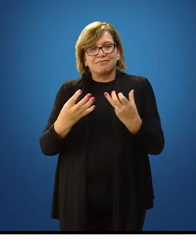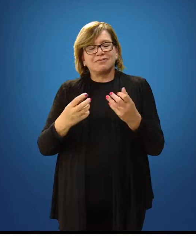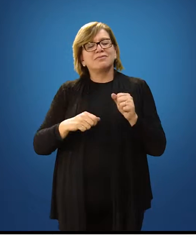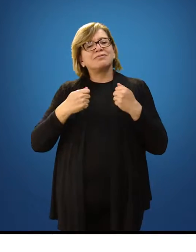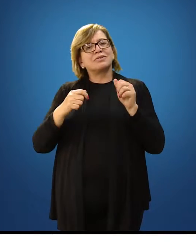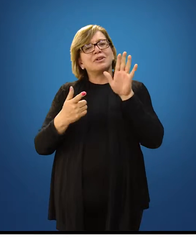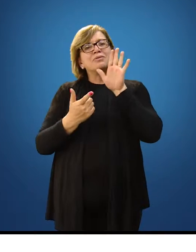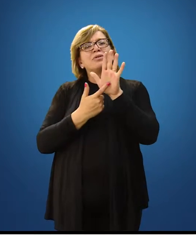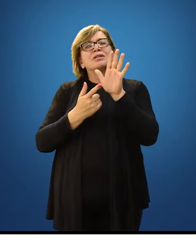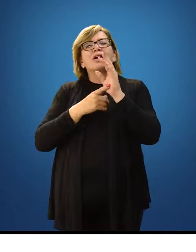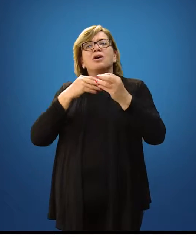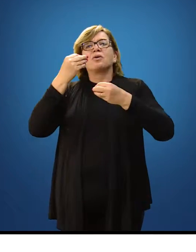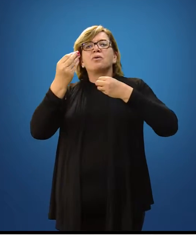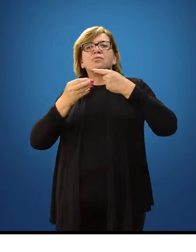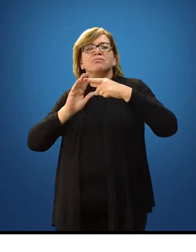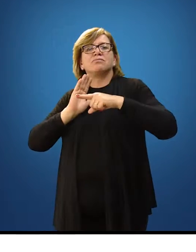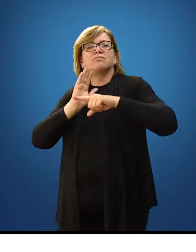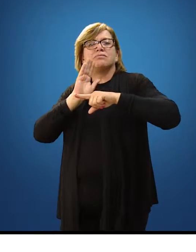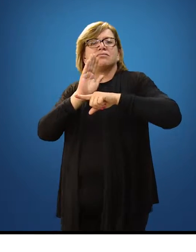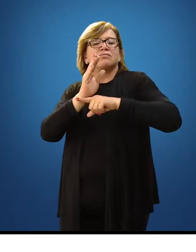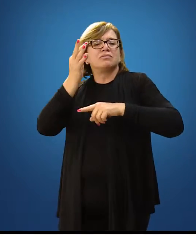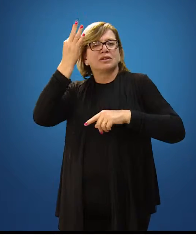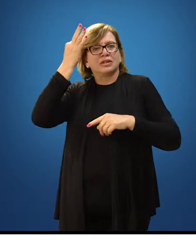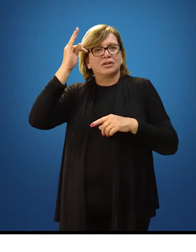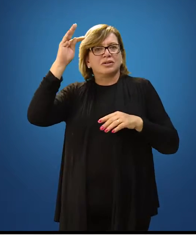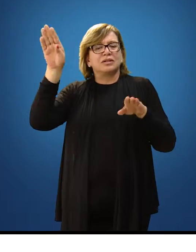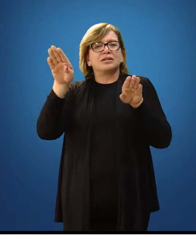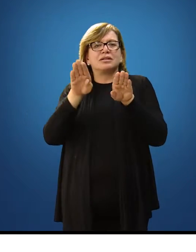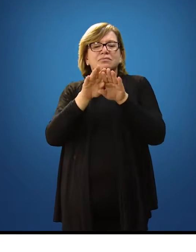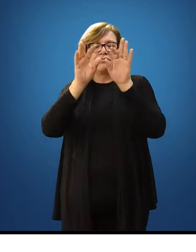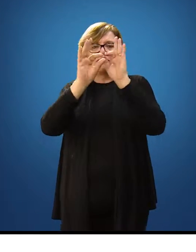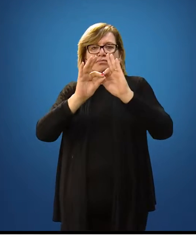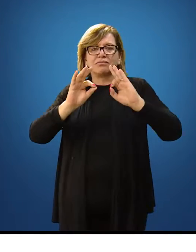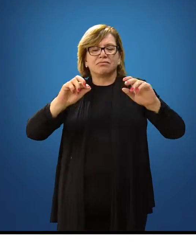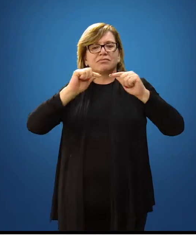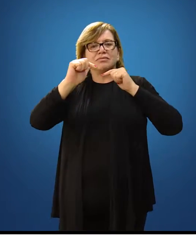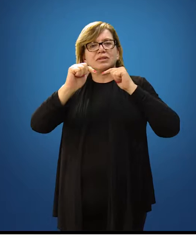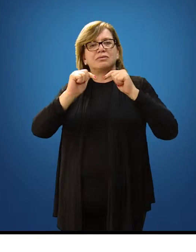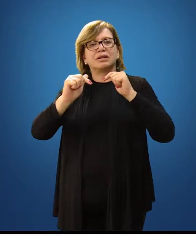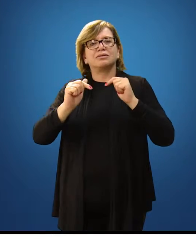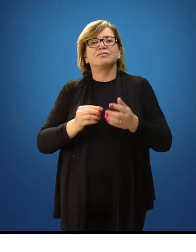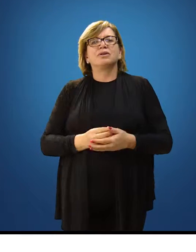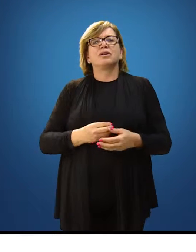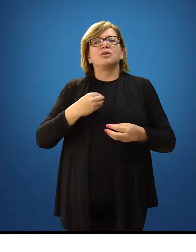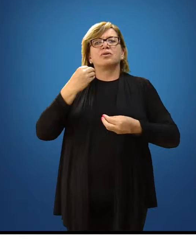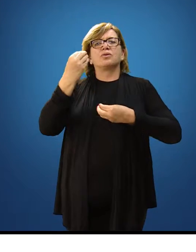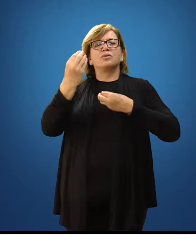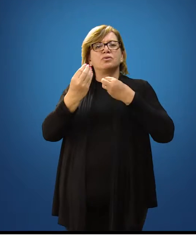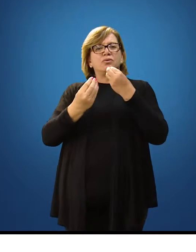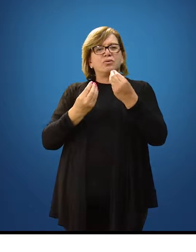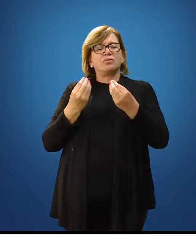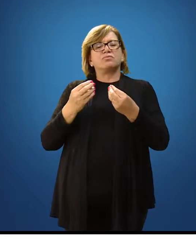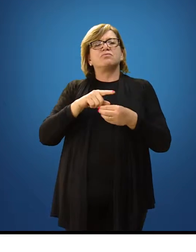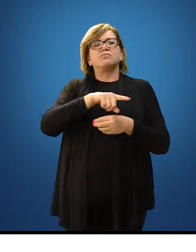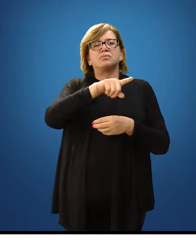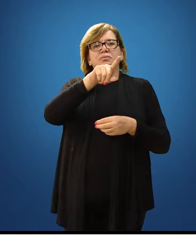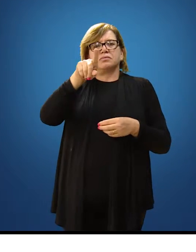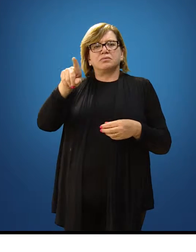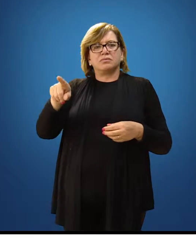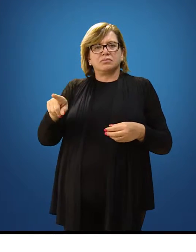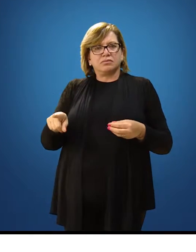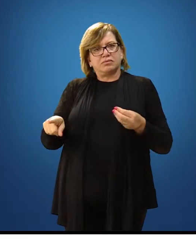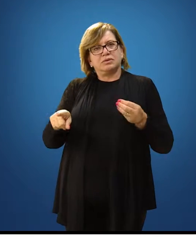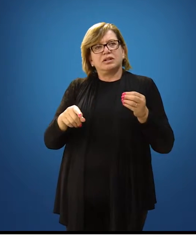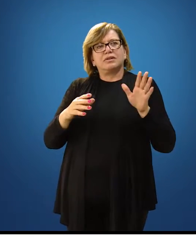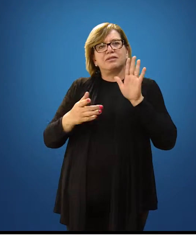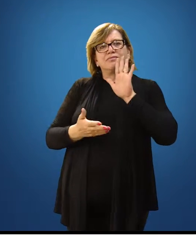são as contribuições teóricas e empíricas do trabalho. Como você vai contribuir tanto para a área de conhecimento